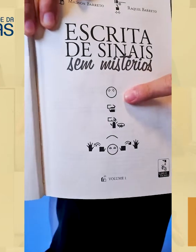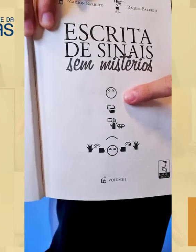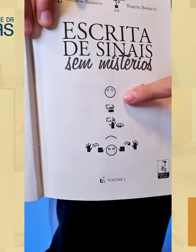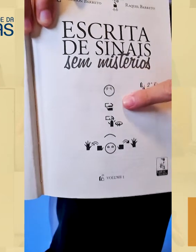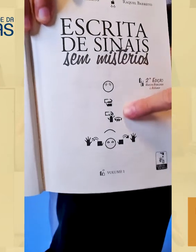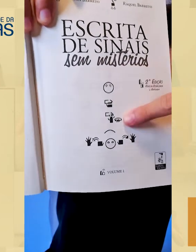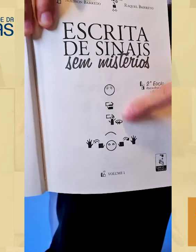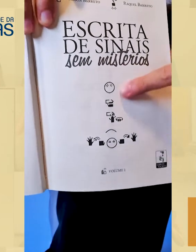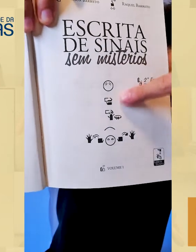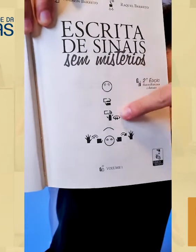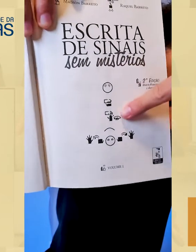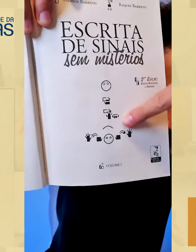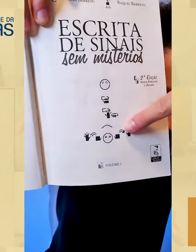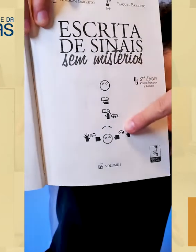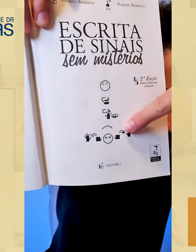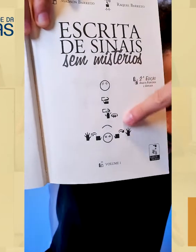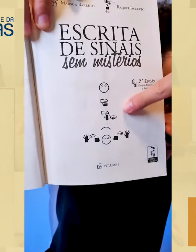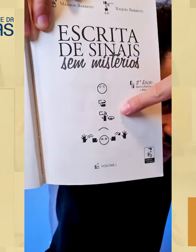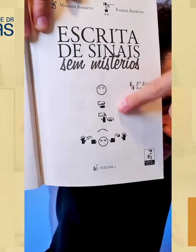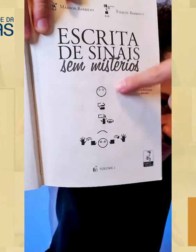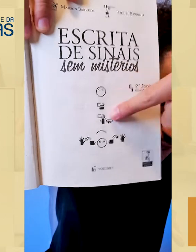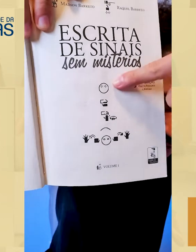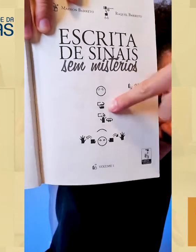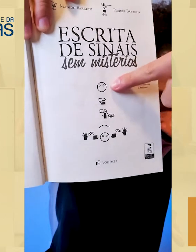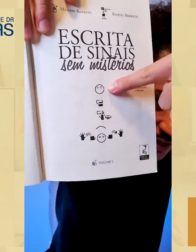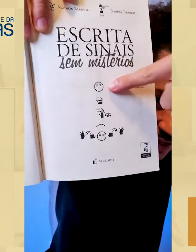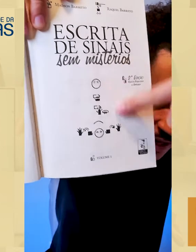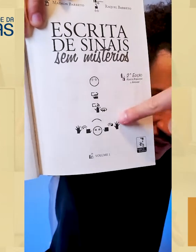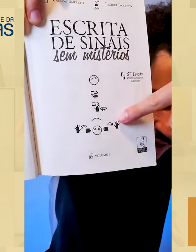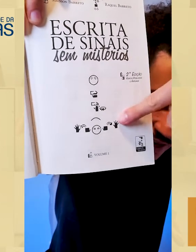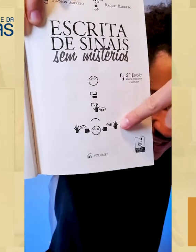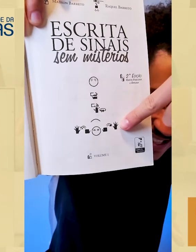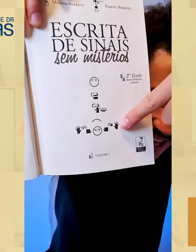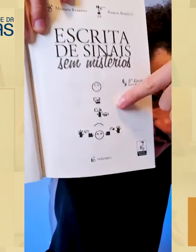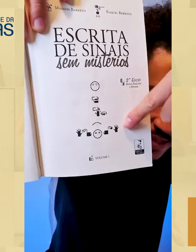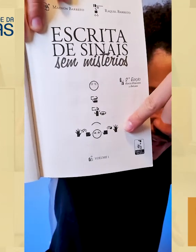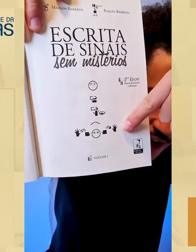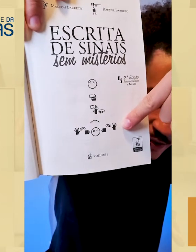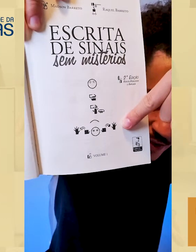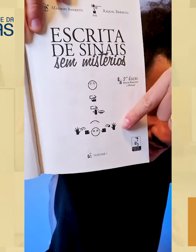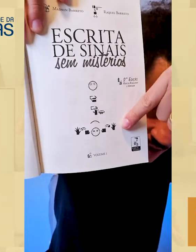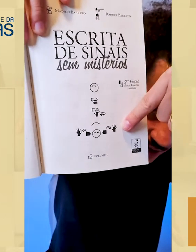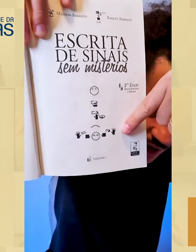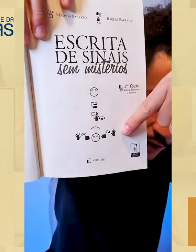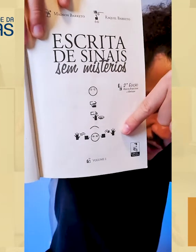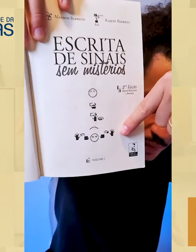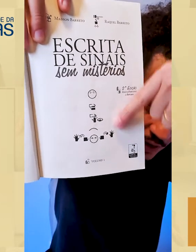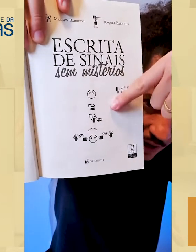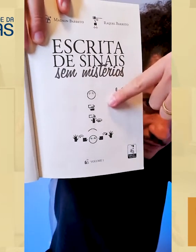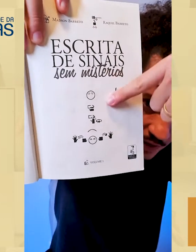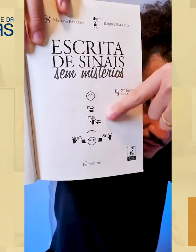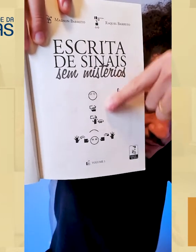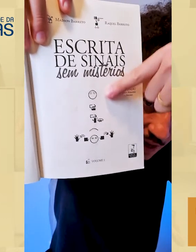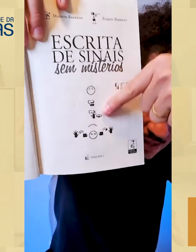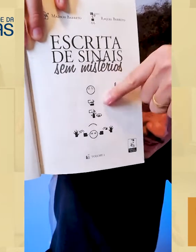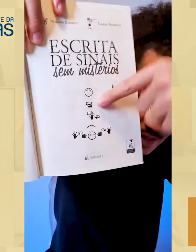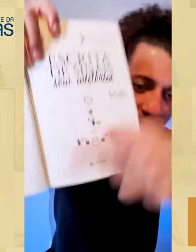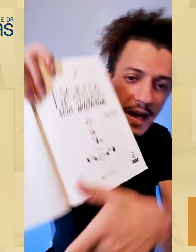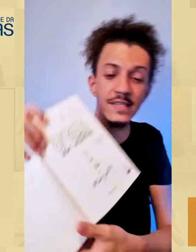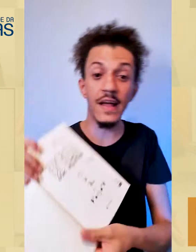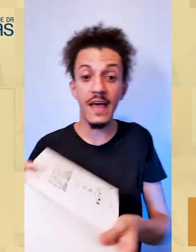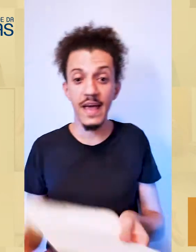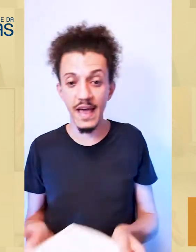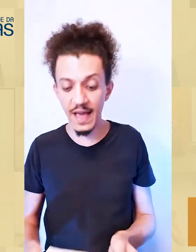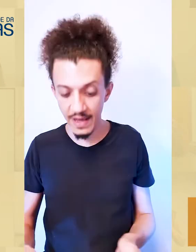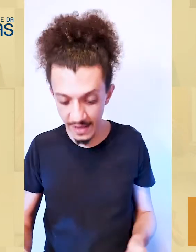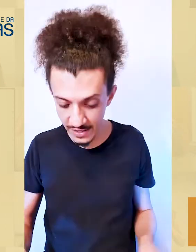o sinal de escrita de sinais, essa parte aqui de cima, sem mistérios, que é o nome do livro. Então, escrita de